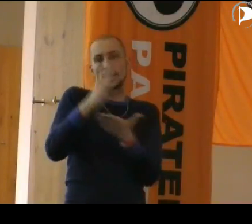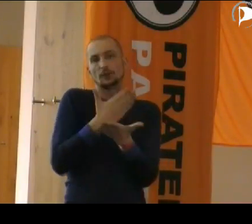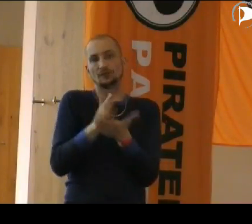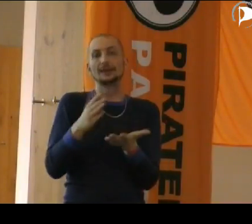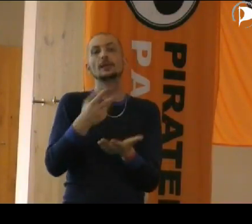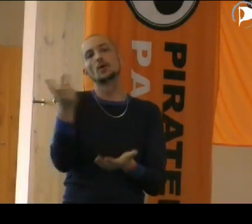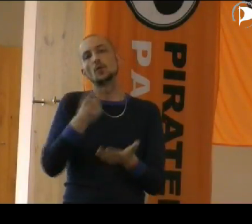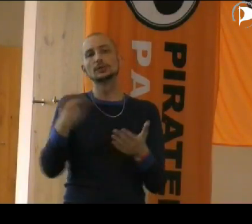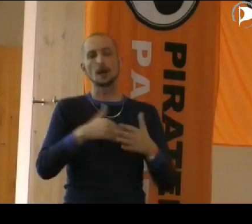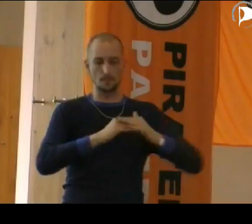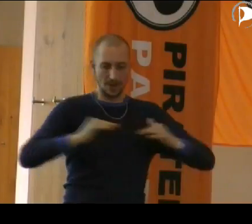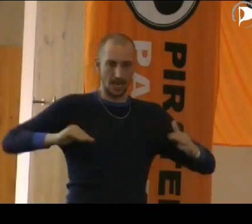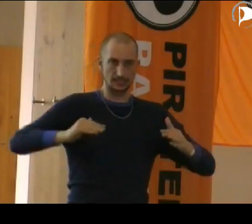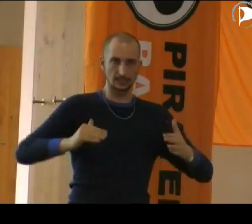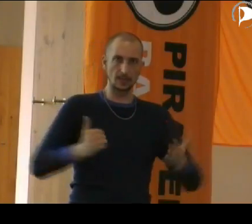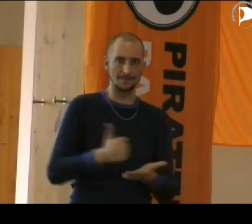tragen muss